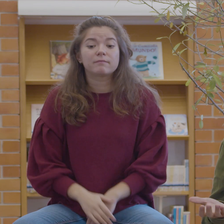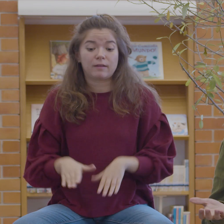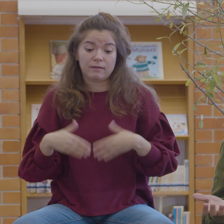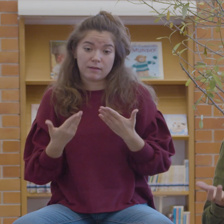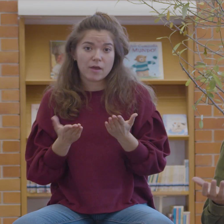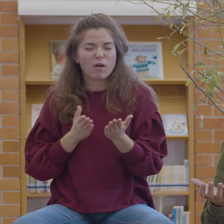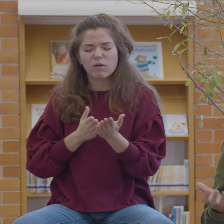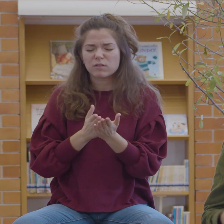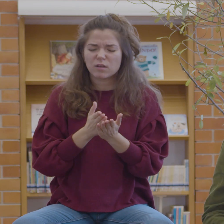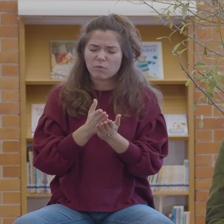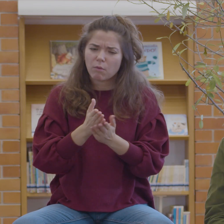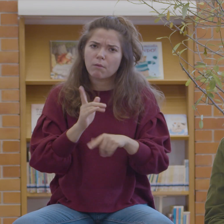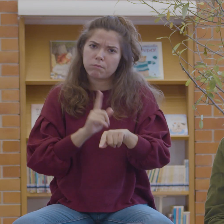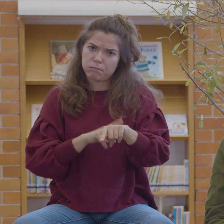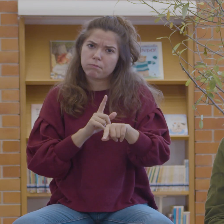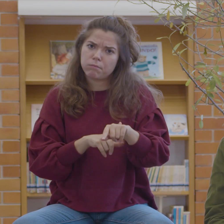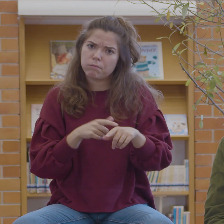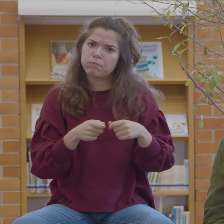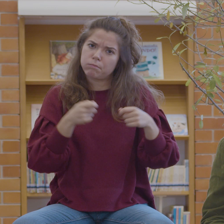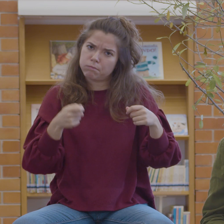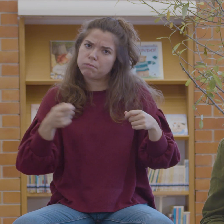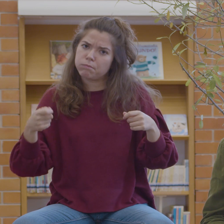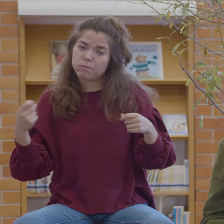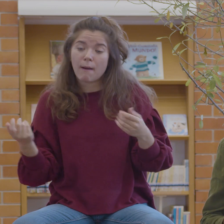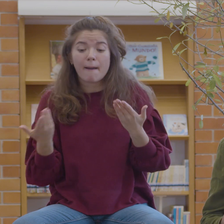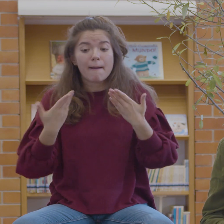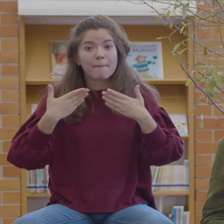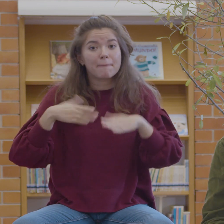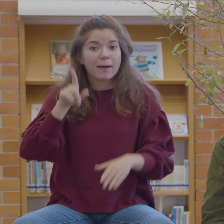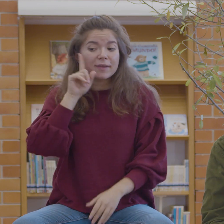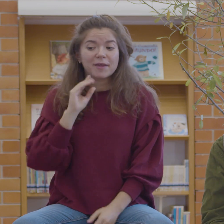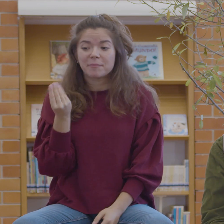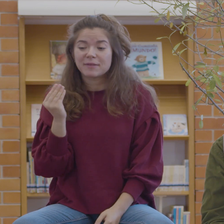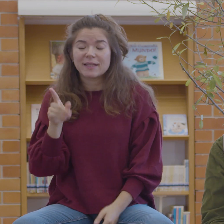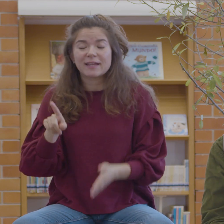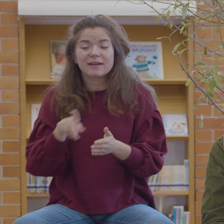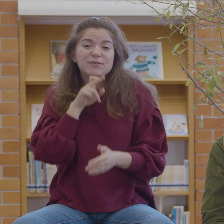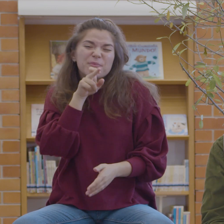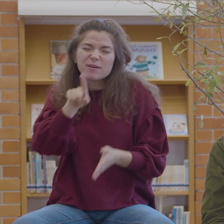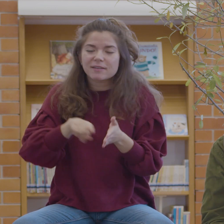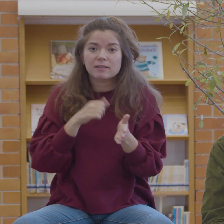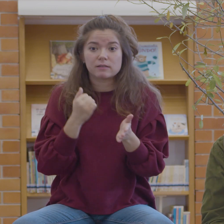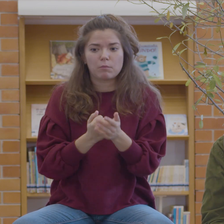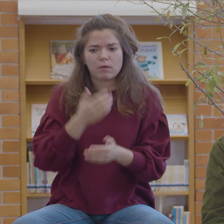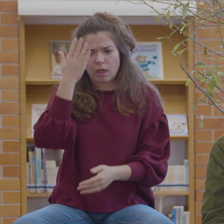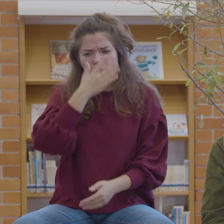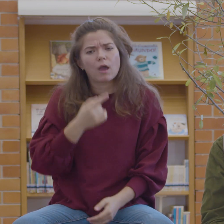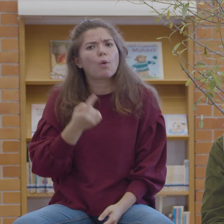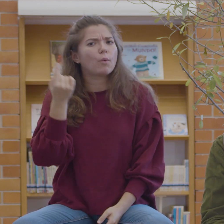Assim continuou por muito tempo. Mas a Mara tinha sempre resposta. E um